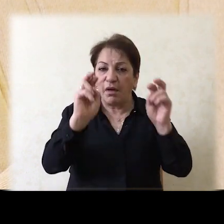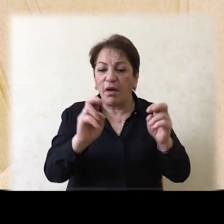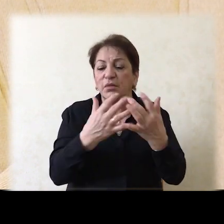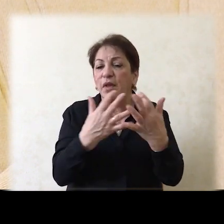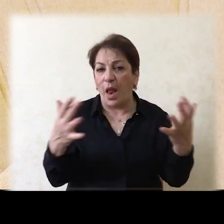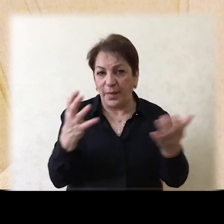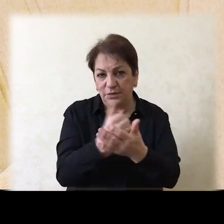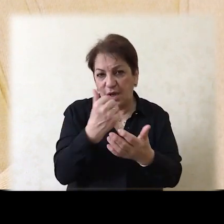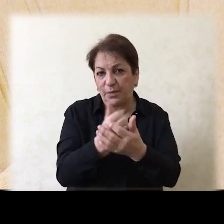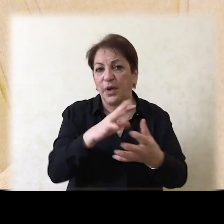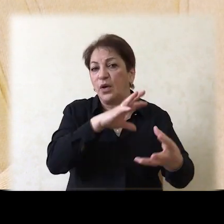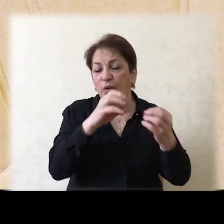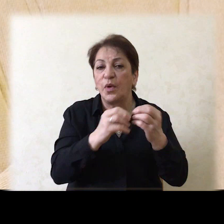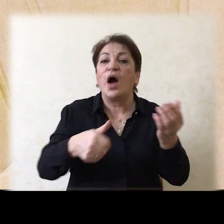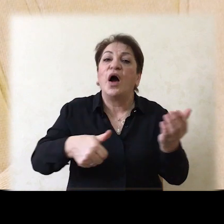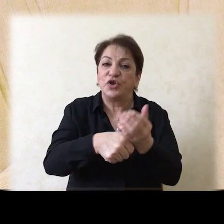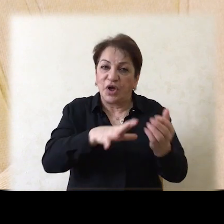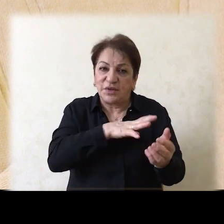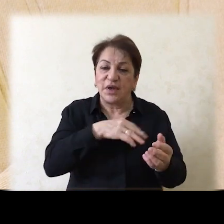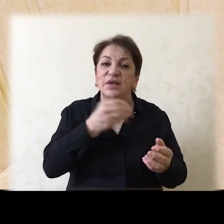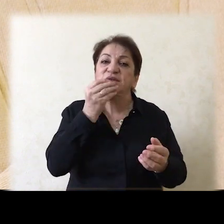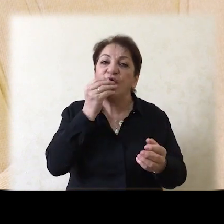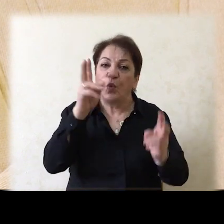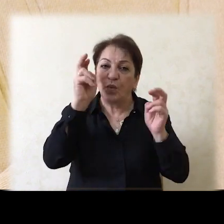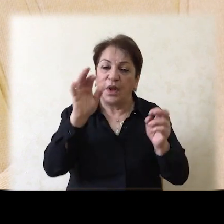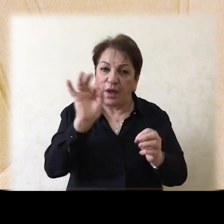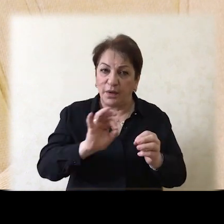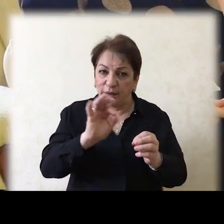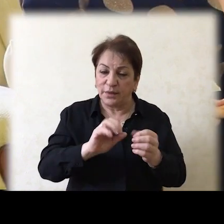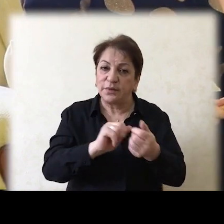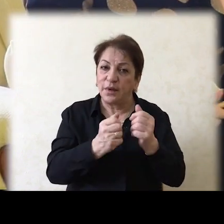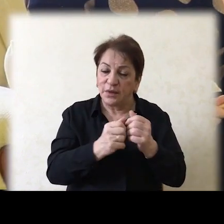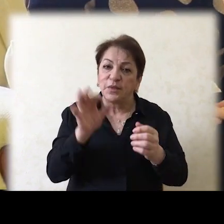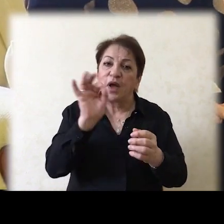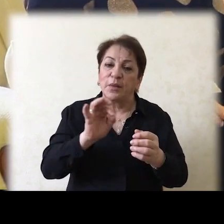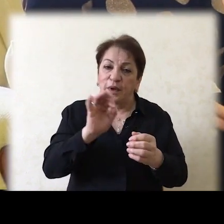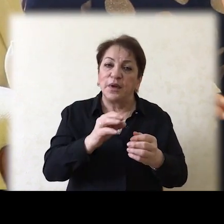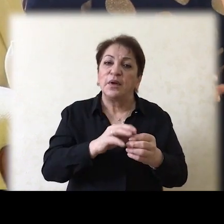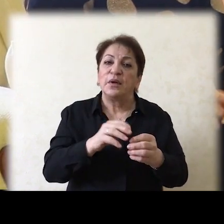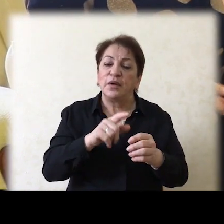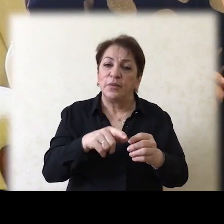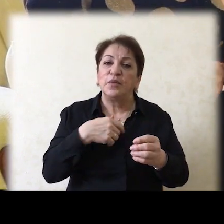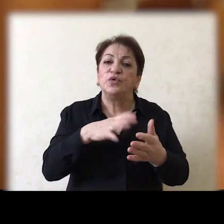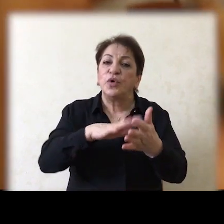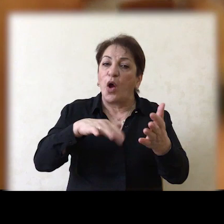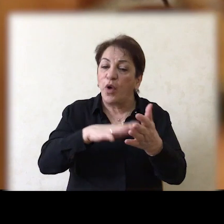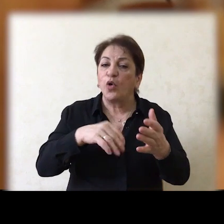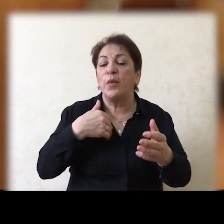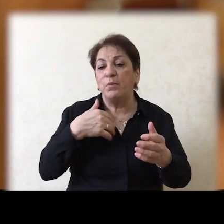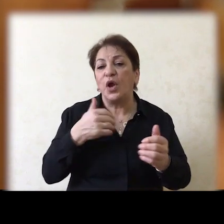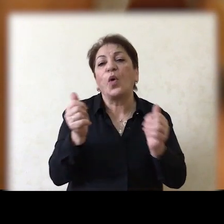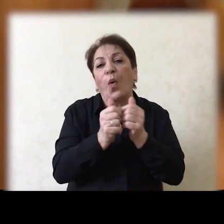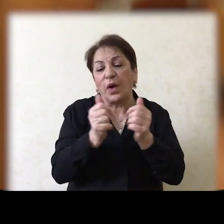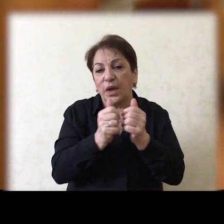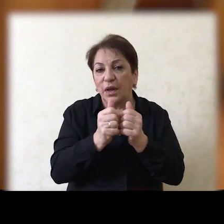համար աջակցել է նաև սննդի կազմակերպման հարցում, և շարունակում է դիմել մեր կողքին, և